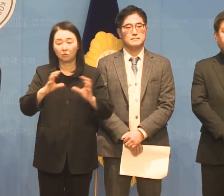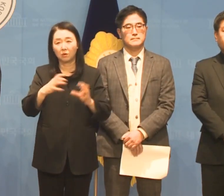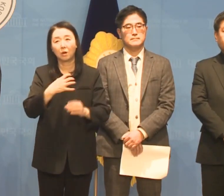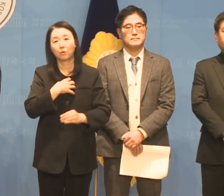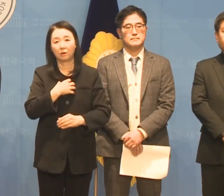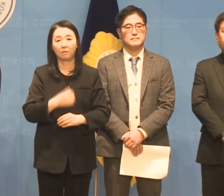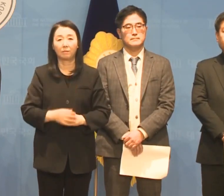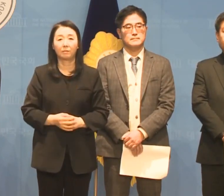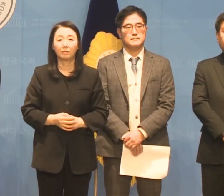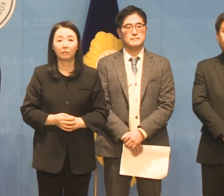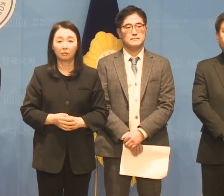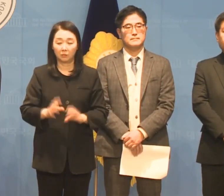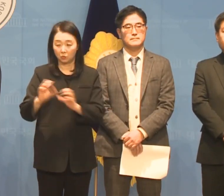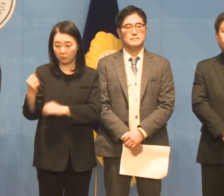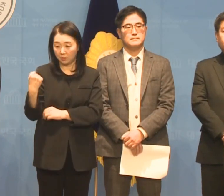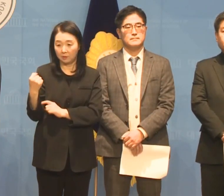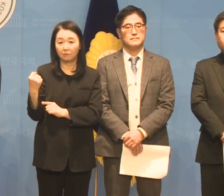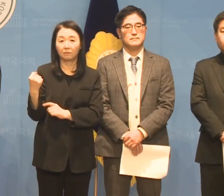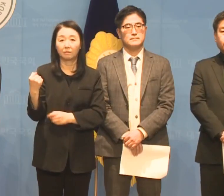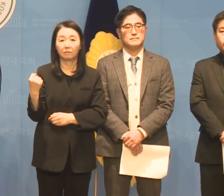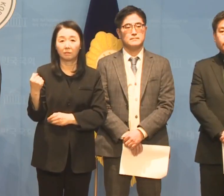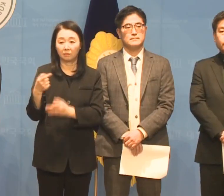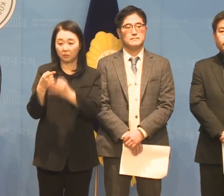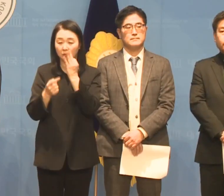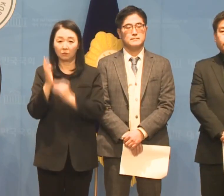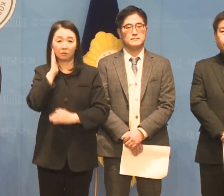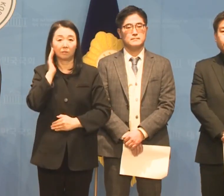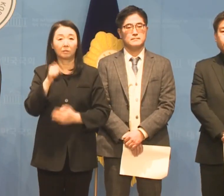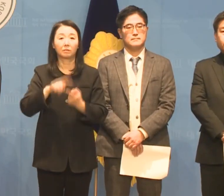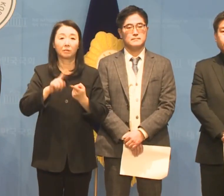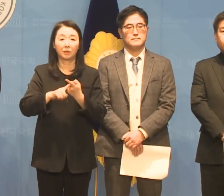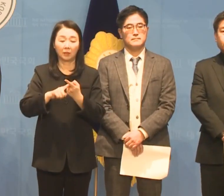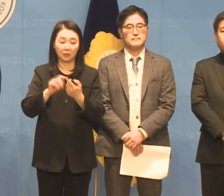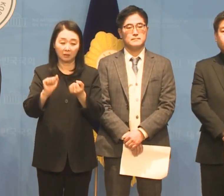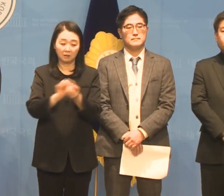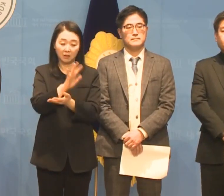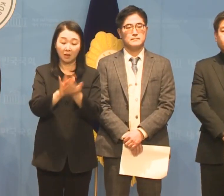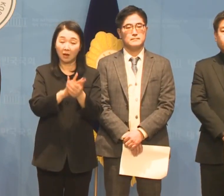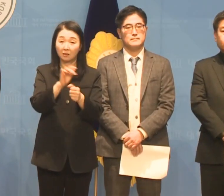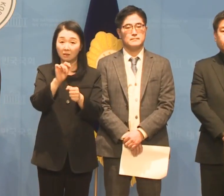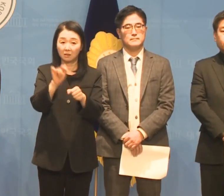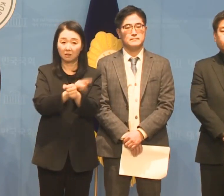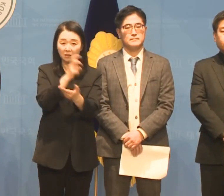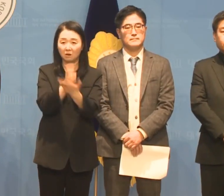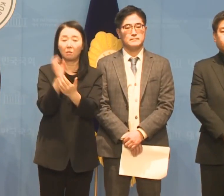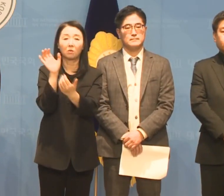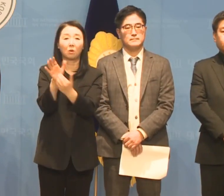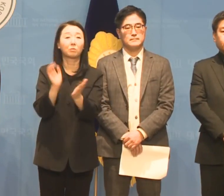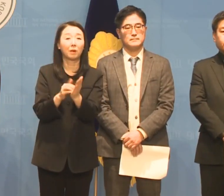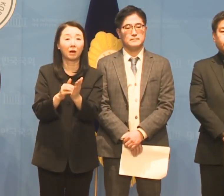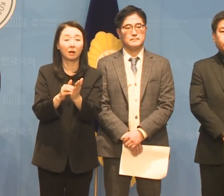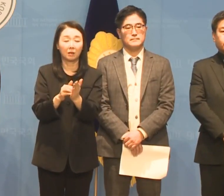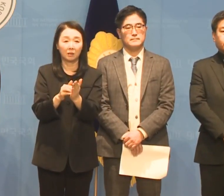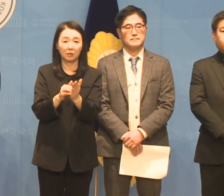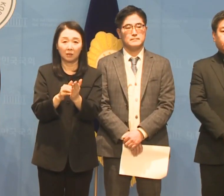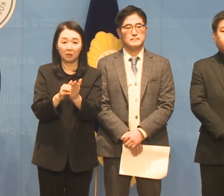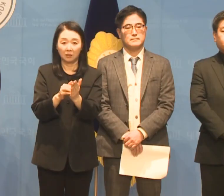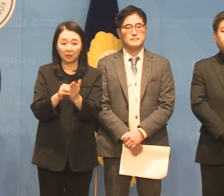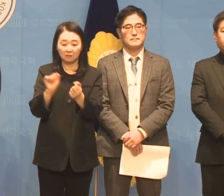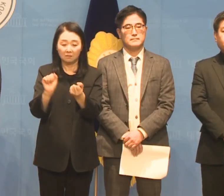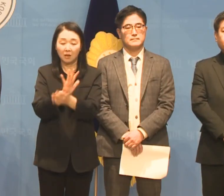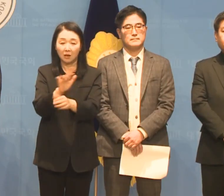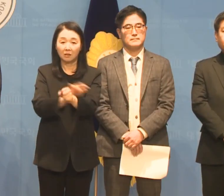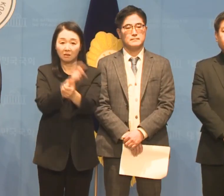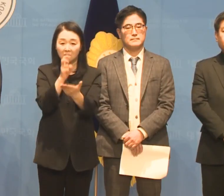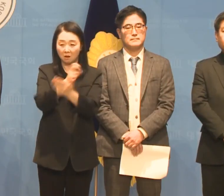참사입니다. 국민의힘이 윤석열 대통령에 대한 내란 특검을 거부했습니다. 만약에 내란 특검이 됐다라고